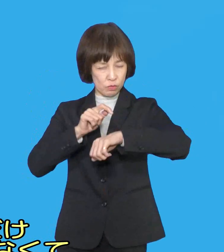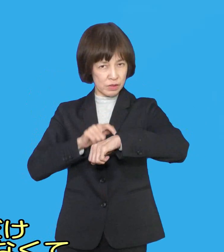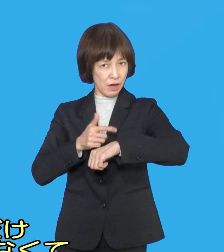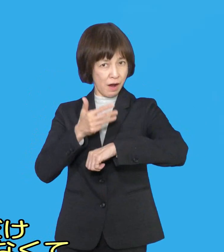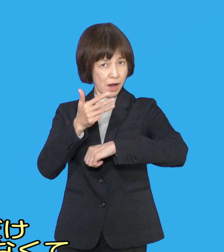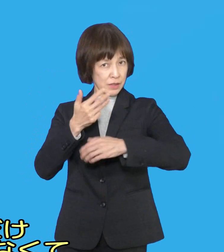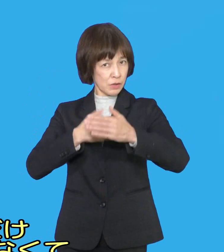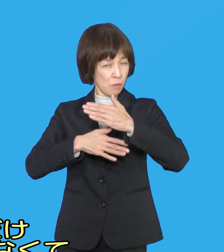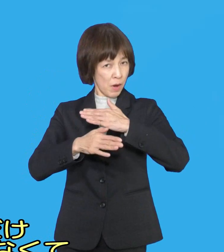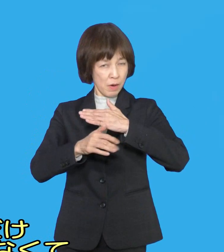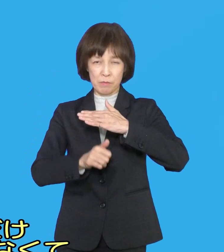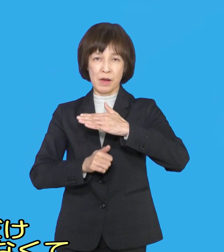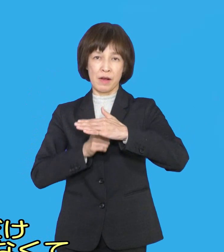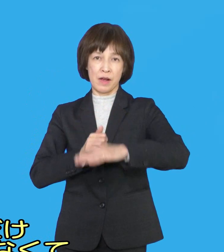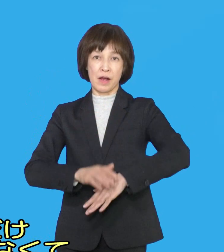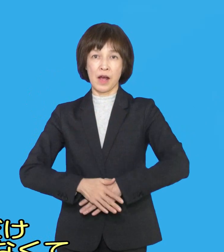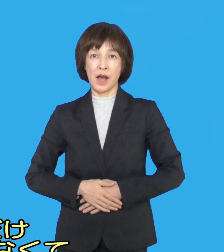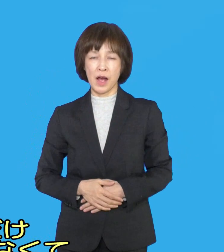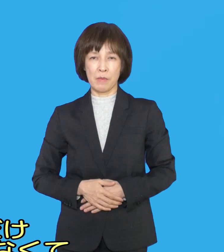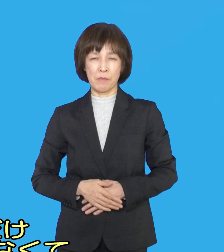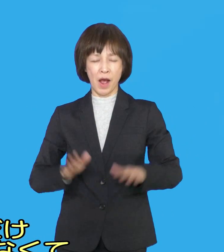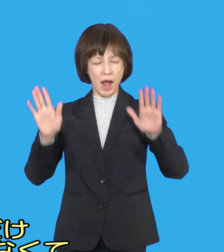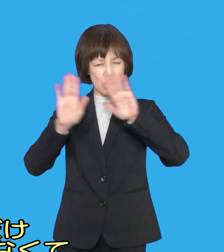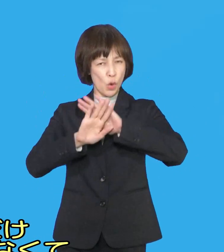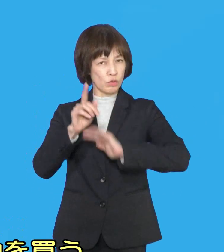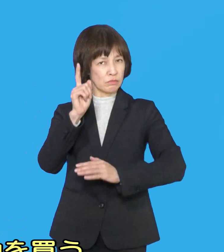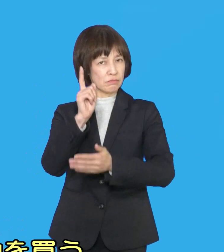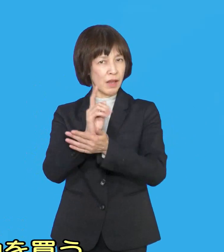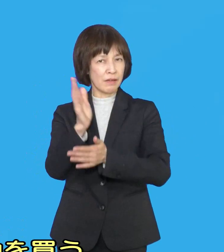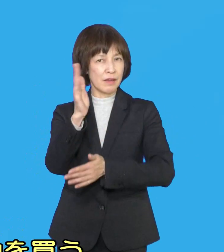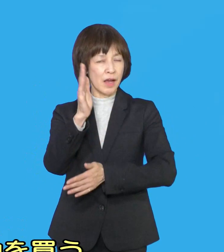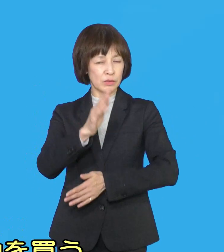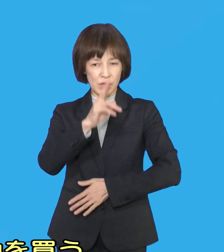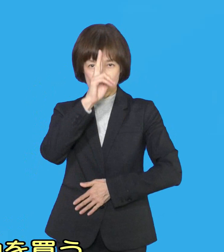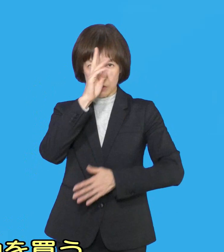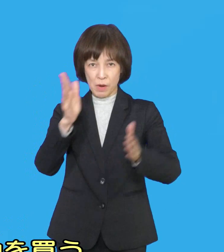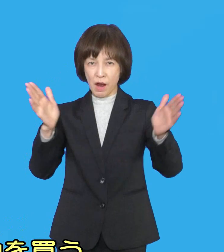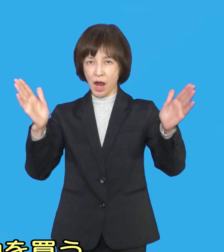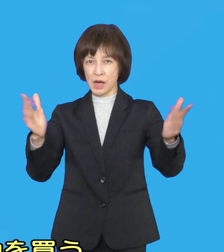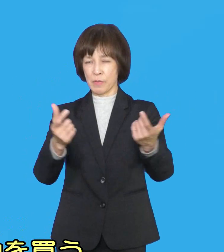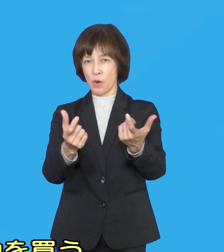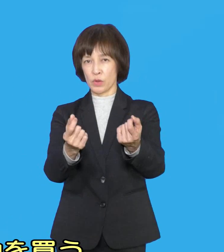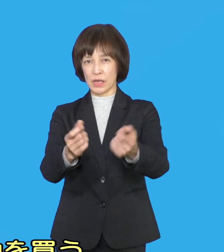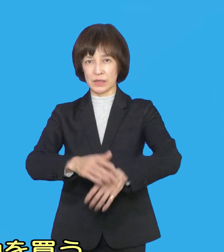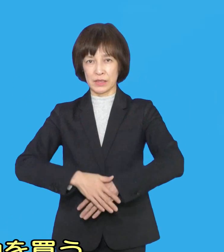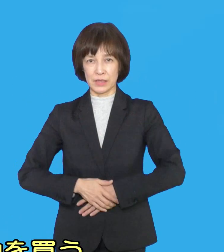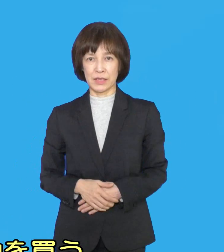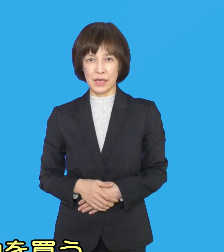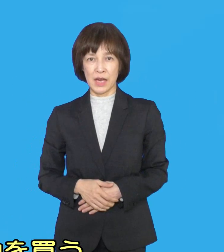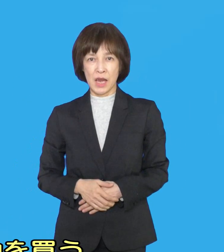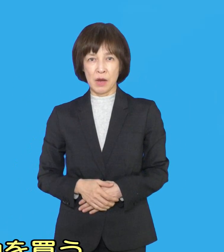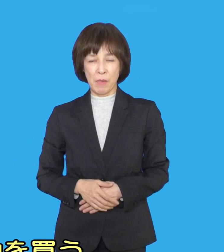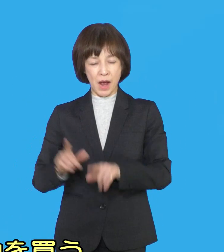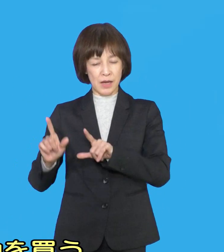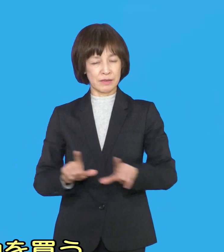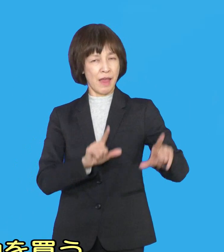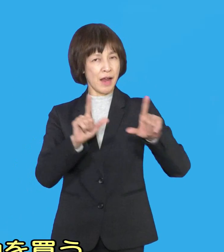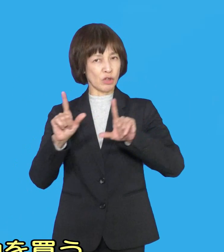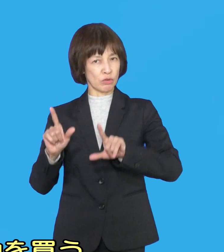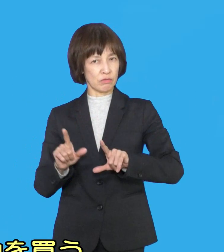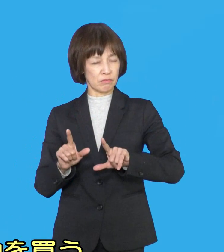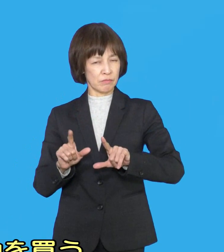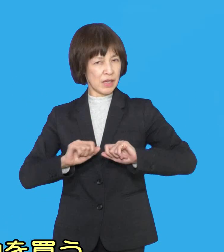ください。ただこれは夜だけということではなくて、昼間も日用品、生活に必要